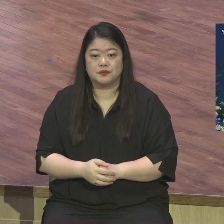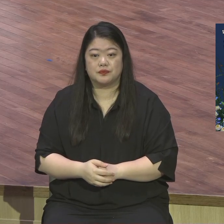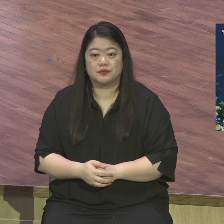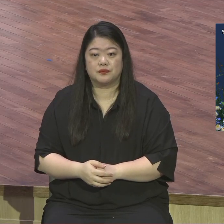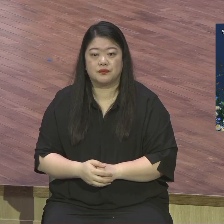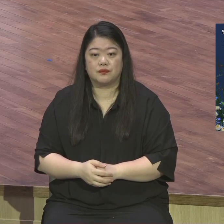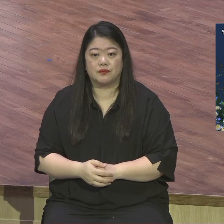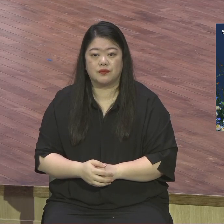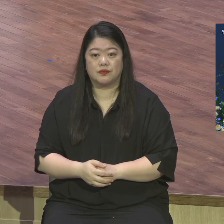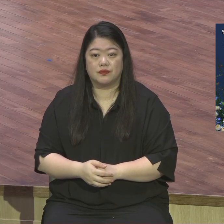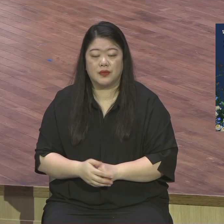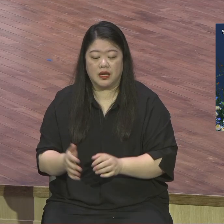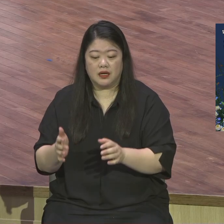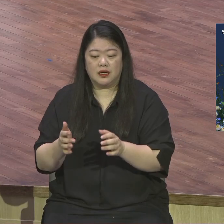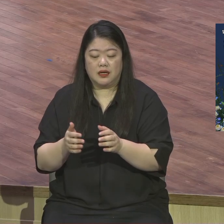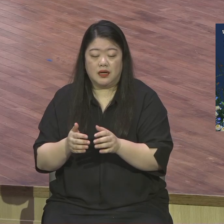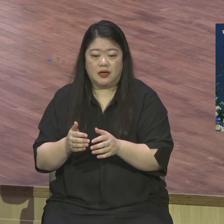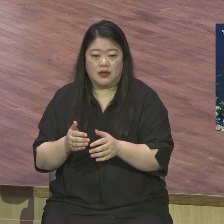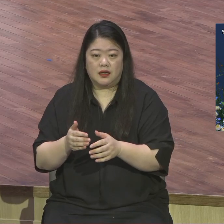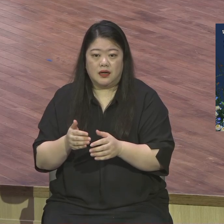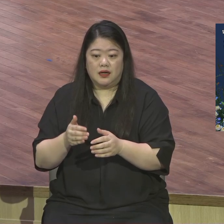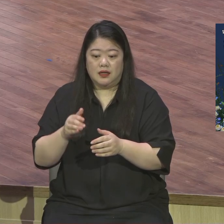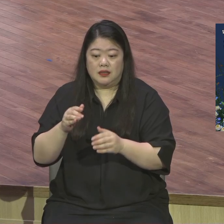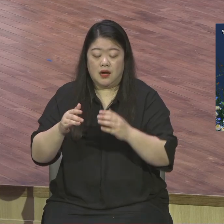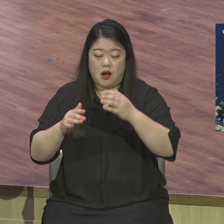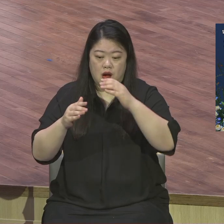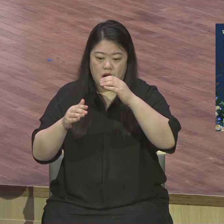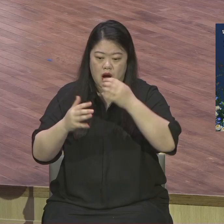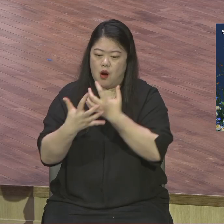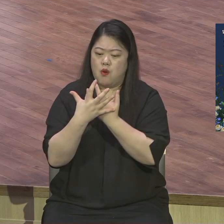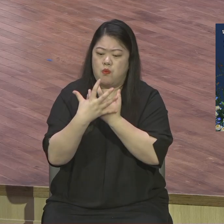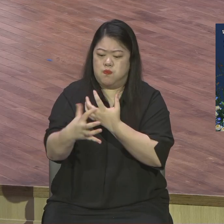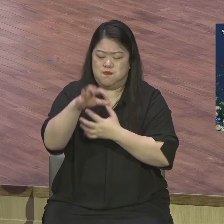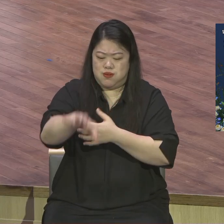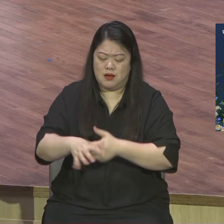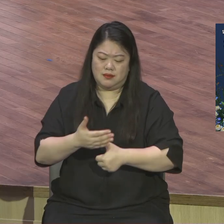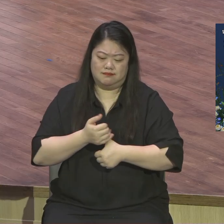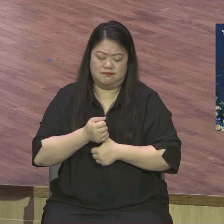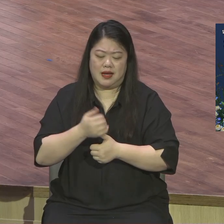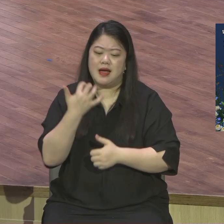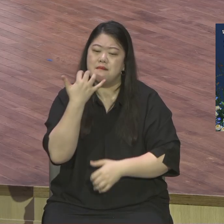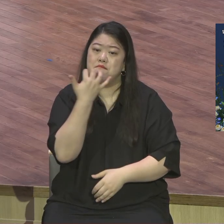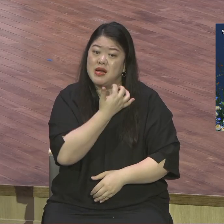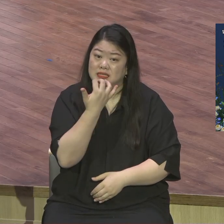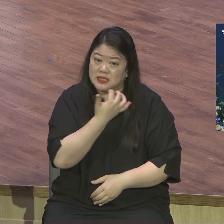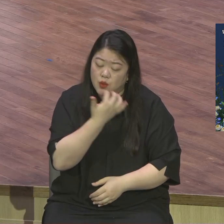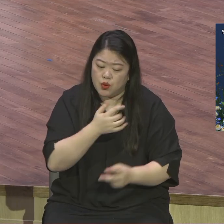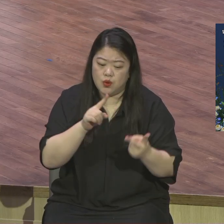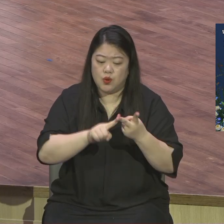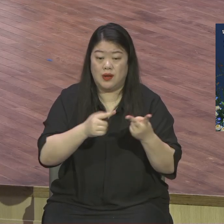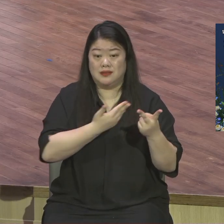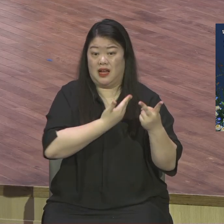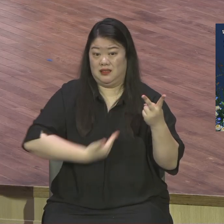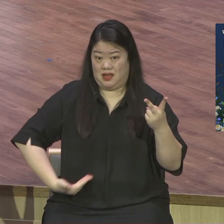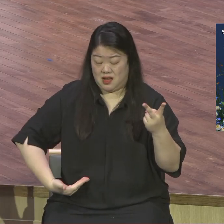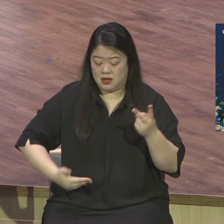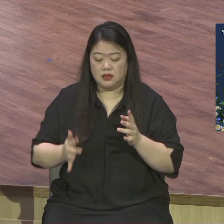벌벅 떨며 서 있는 것이 아니라 복음 증거할 철회의 기회의 자리를 섰어요 베드로와 사도들이